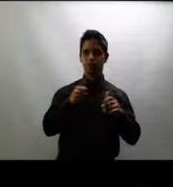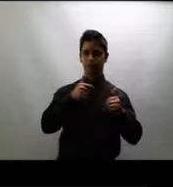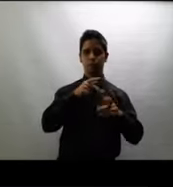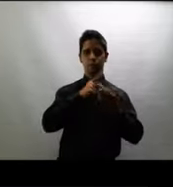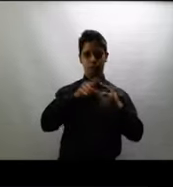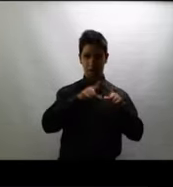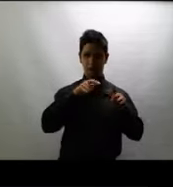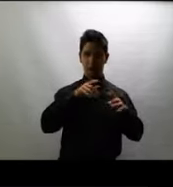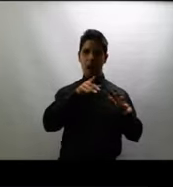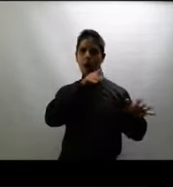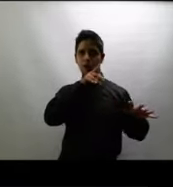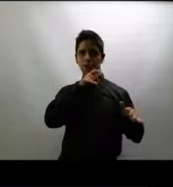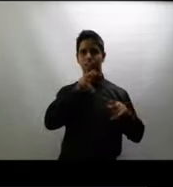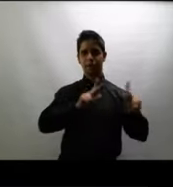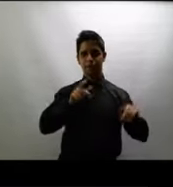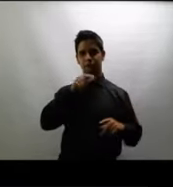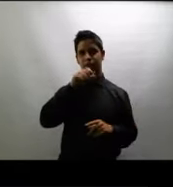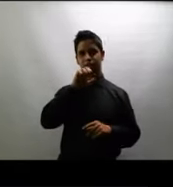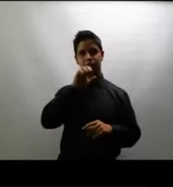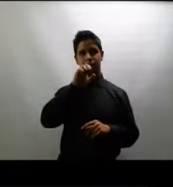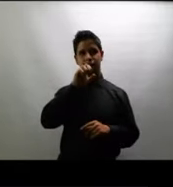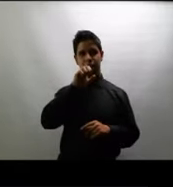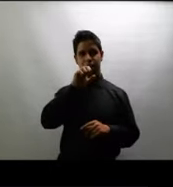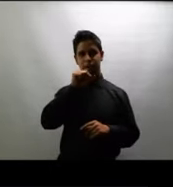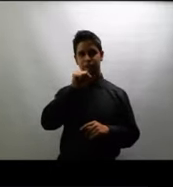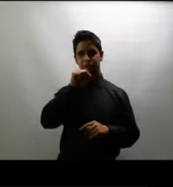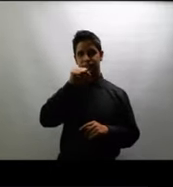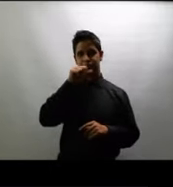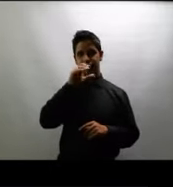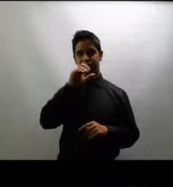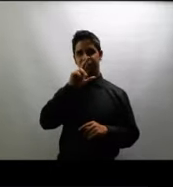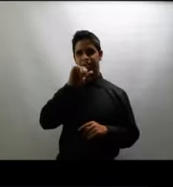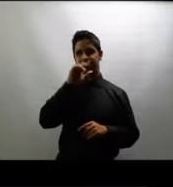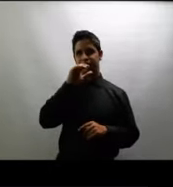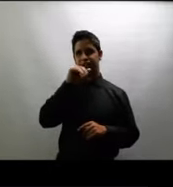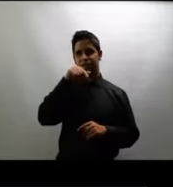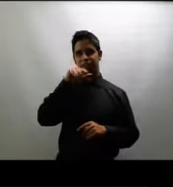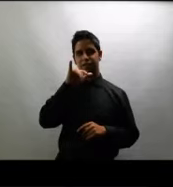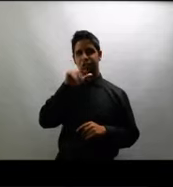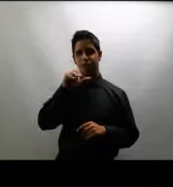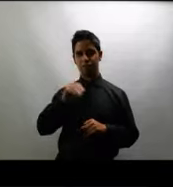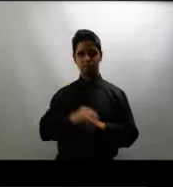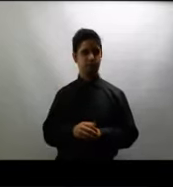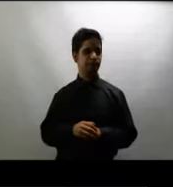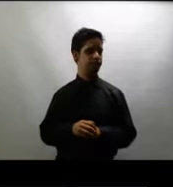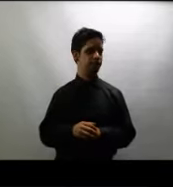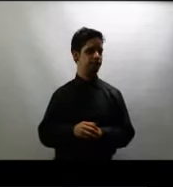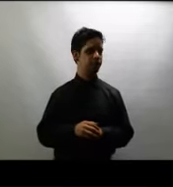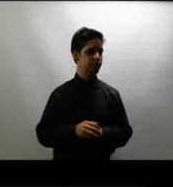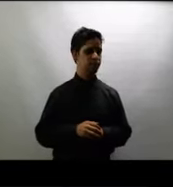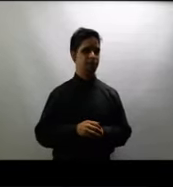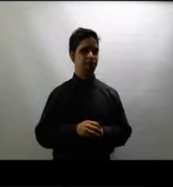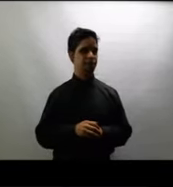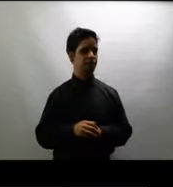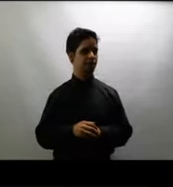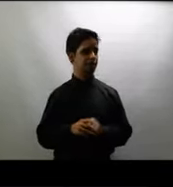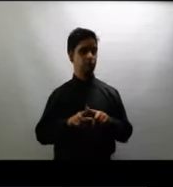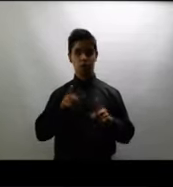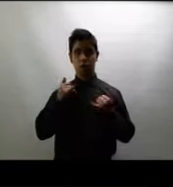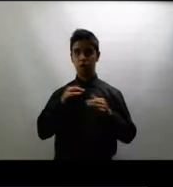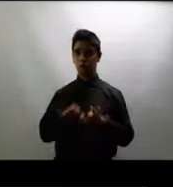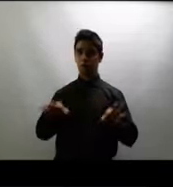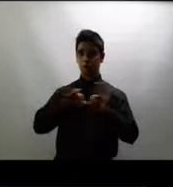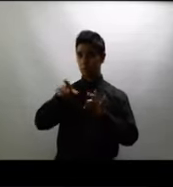por favor... Un burro diciéndole orejón a otro, a un conejo. Mira que eso. Lo importante que